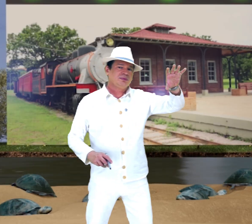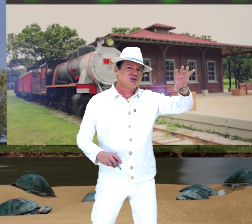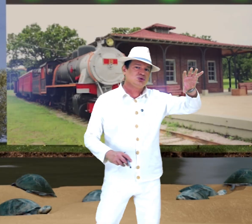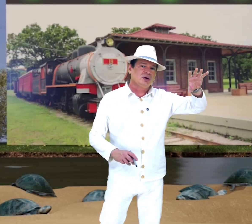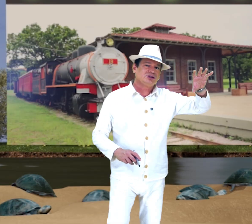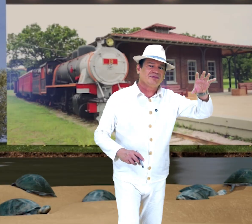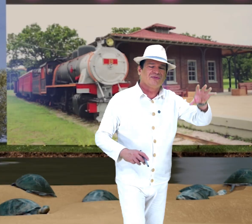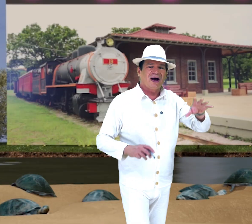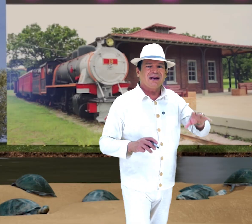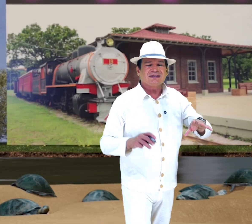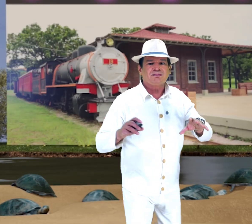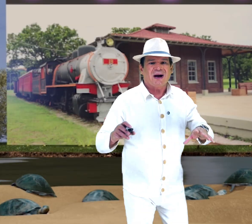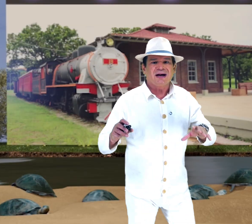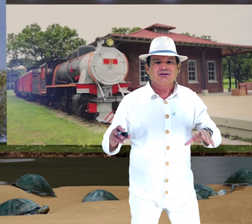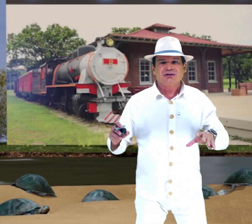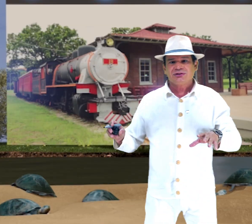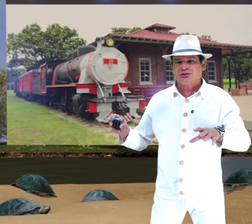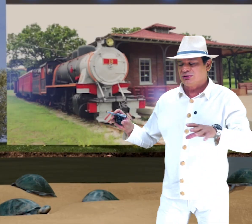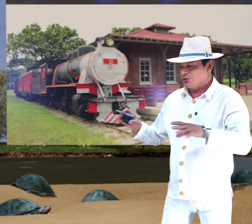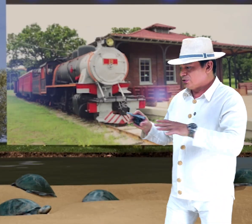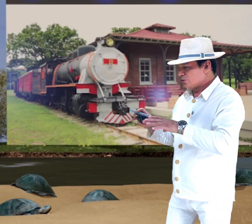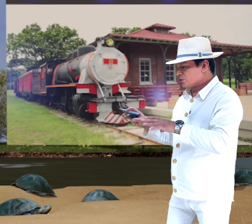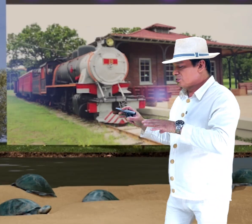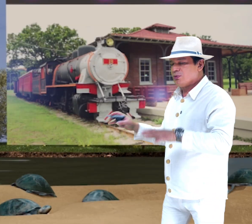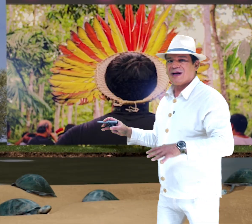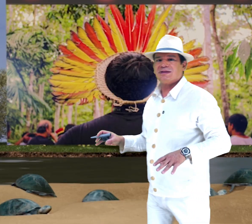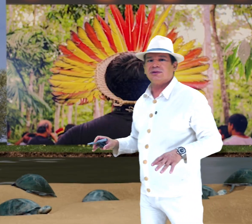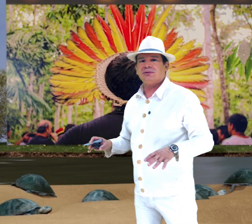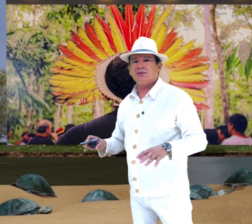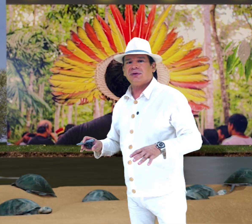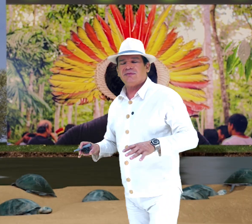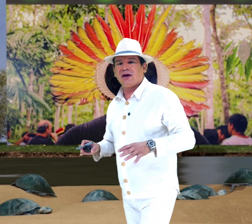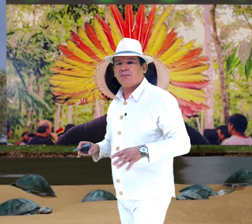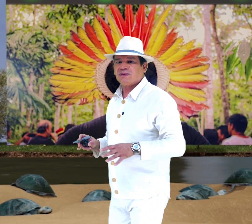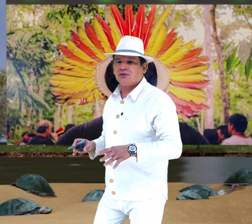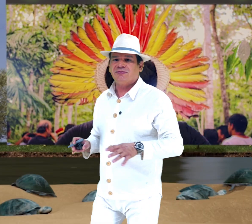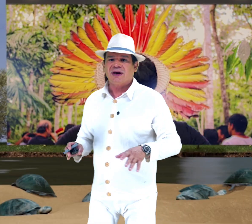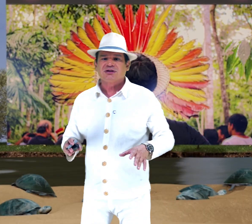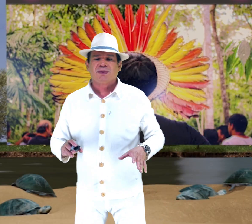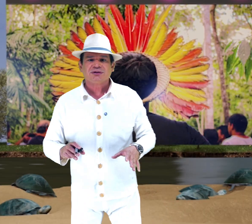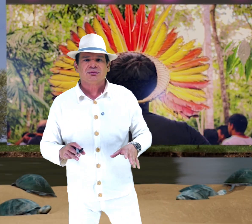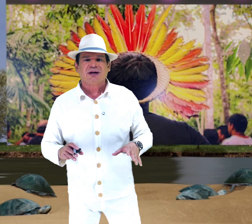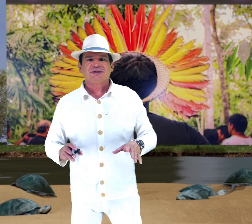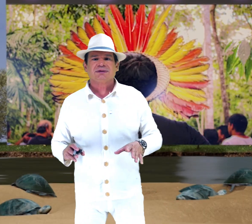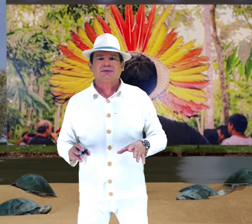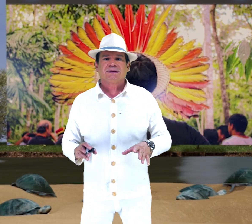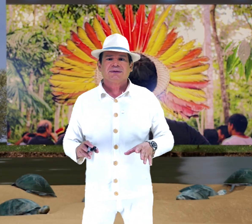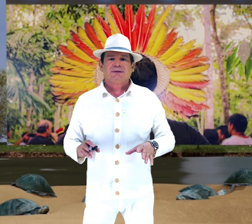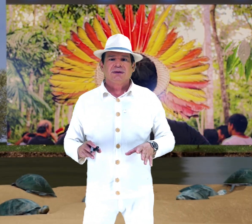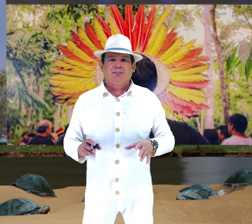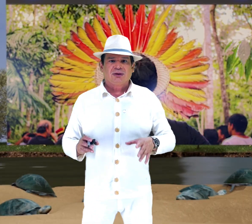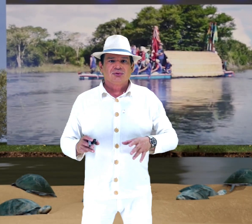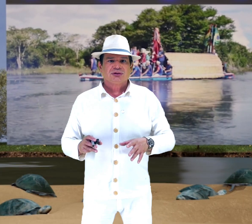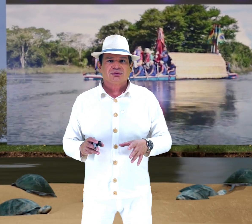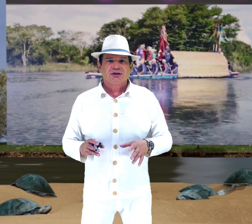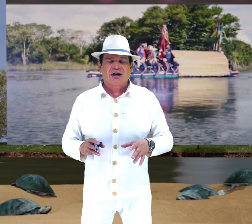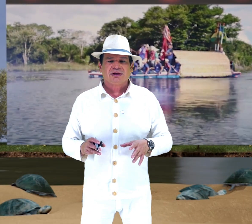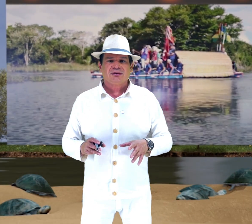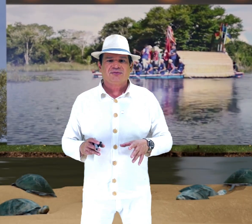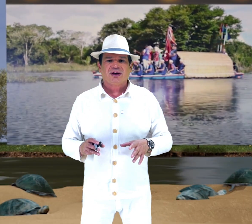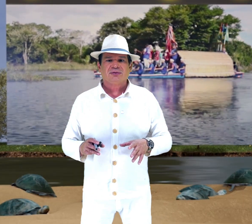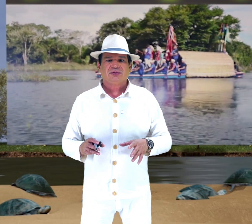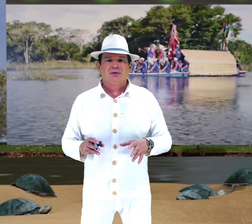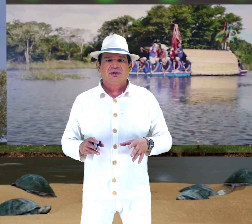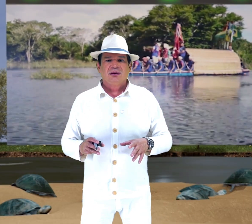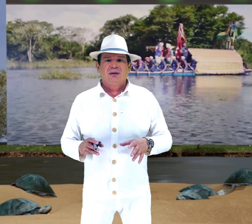que vieram pessoas de várias partes do Brasil. Vieram pessoas de várias partes do Brasil para a